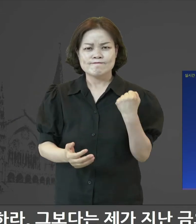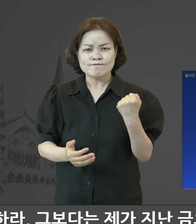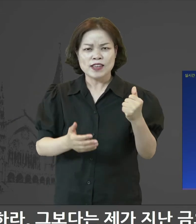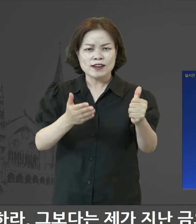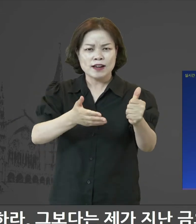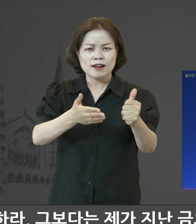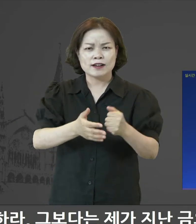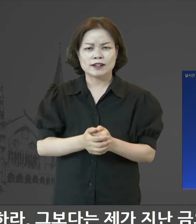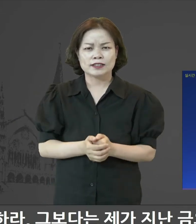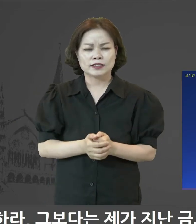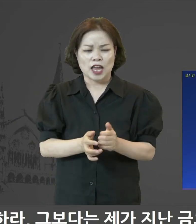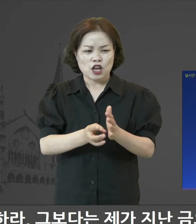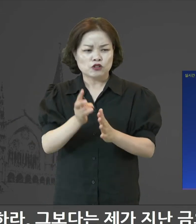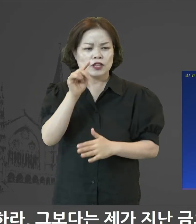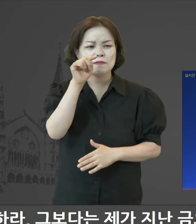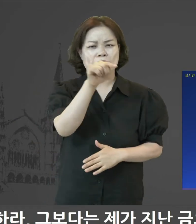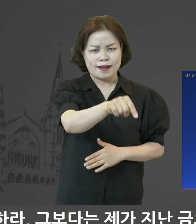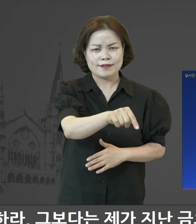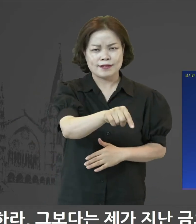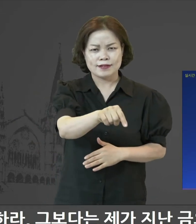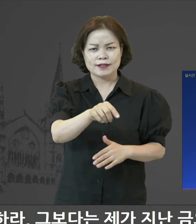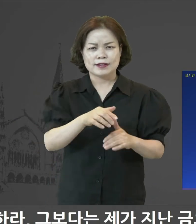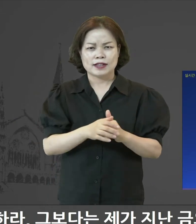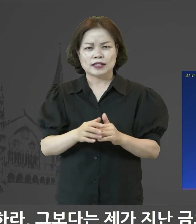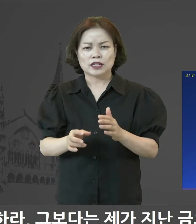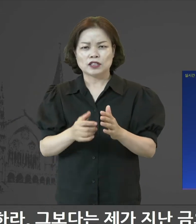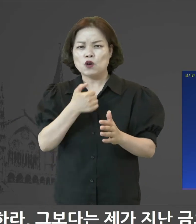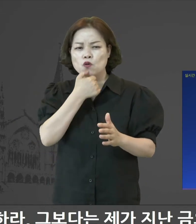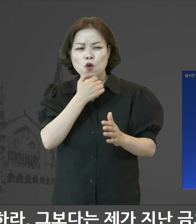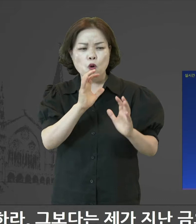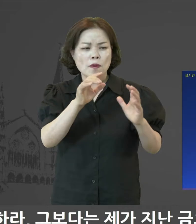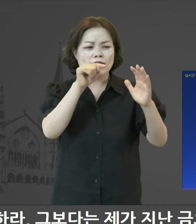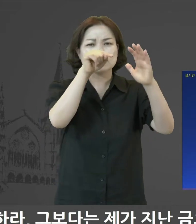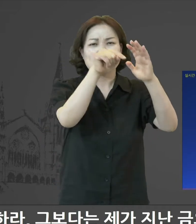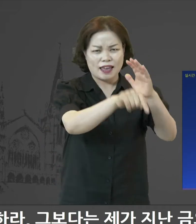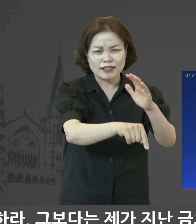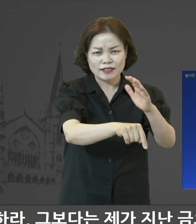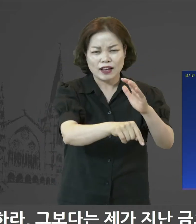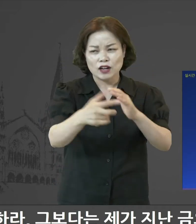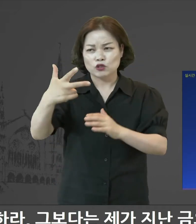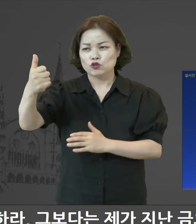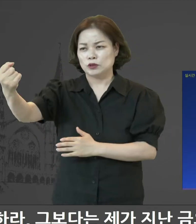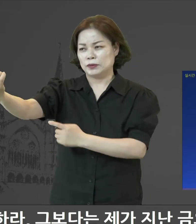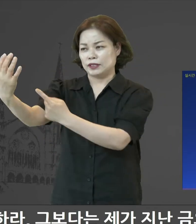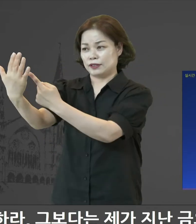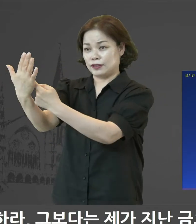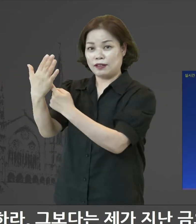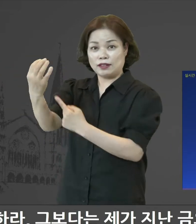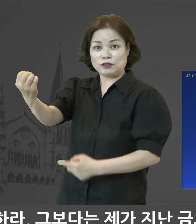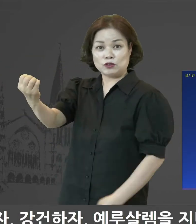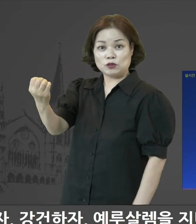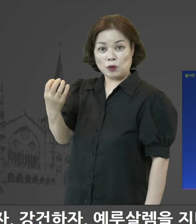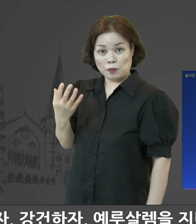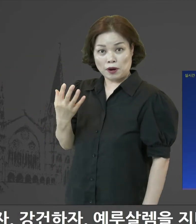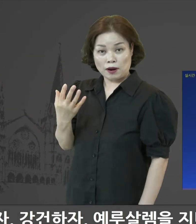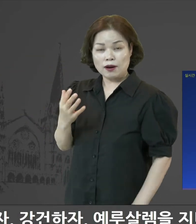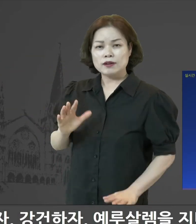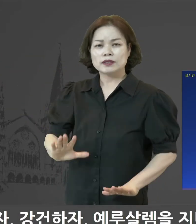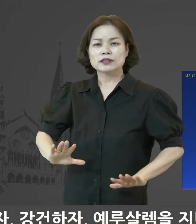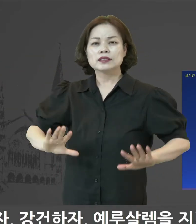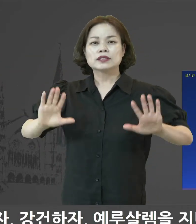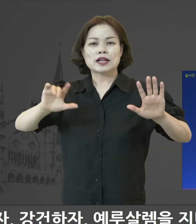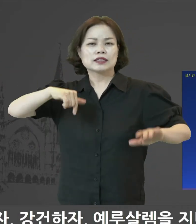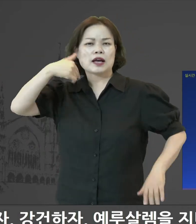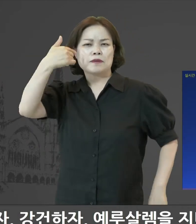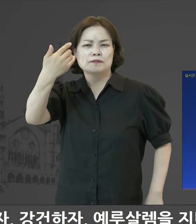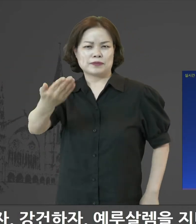강건하자. 예루살렘에 가야 한다. 예루살렘을 지나 로마로 가야 한다. 주께서 이렇게 말씀해 주신 것이죠. 그런데 이제 그날 다음